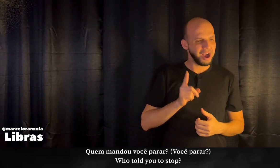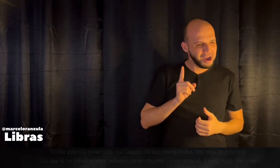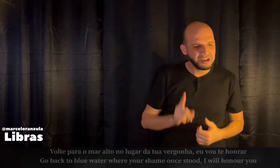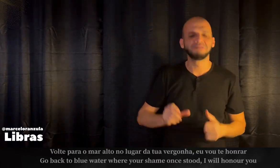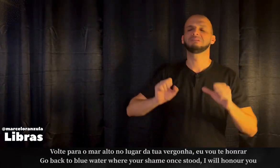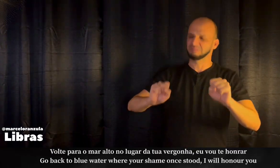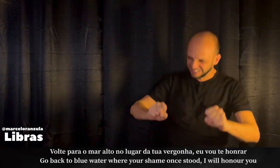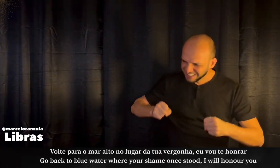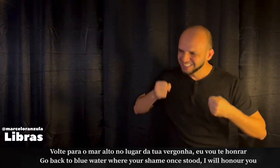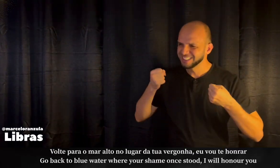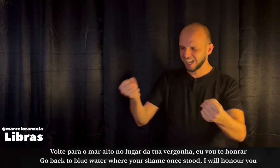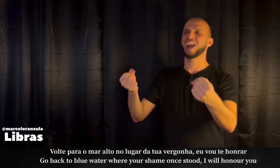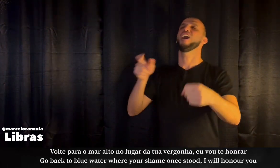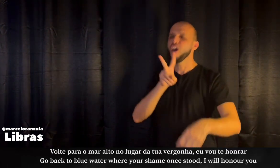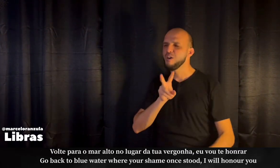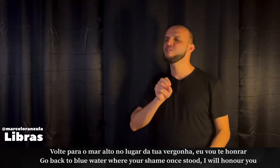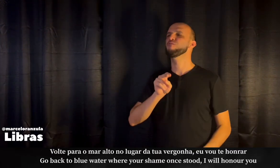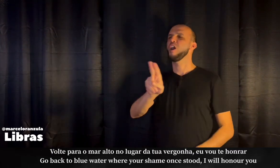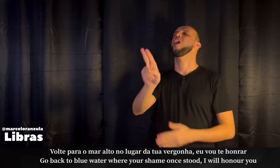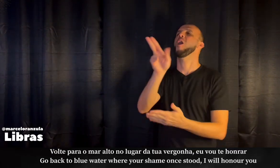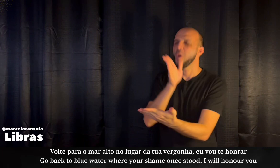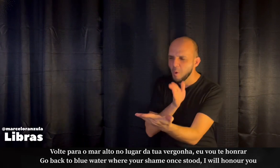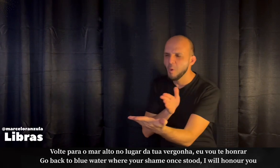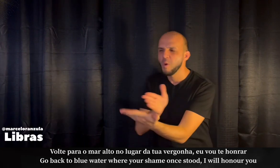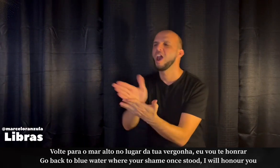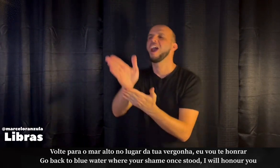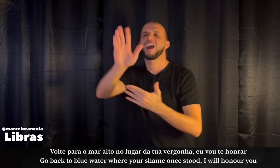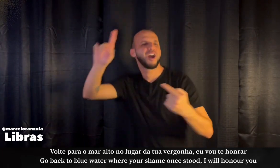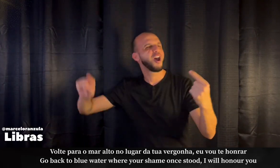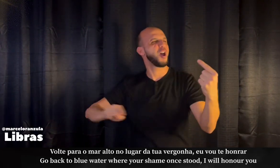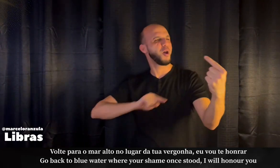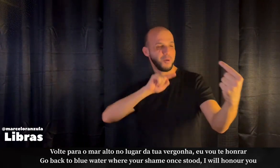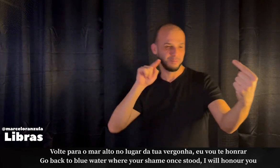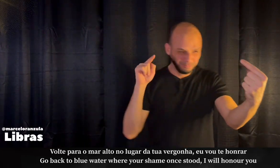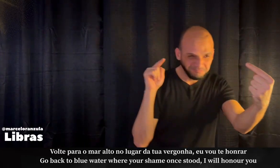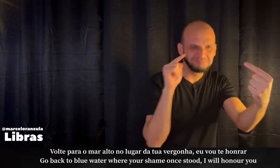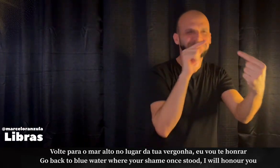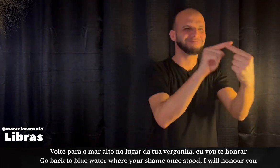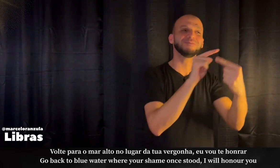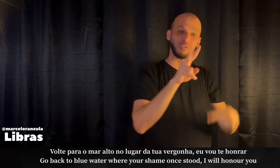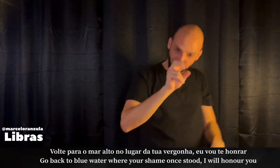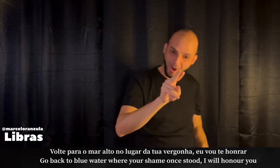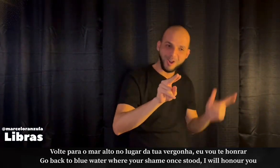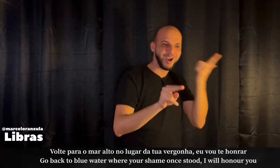Volte para o mar alto No lugar da tua vergonha eu vou te ajudar